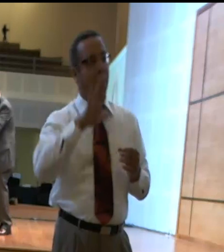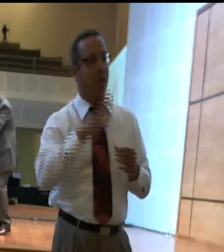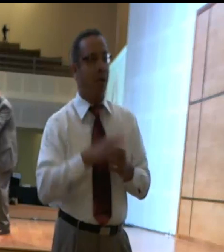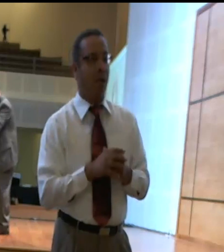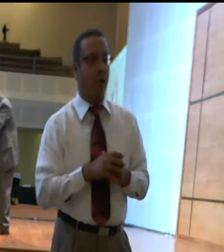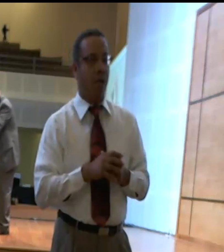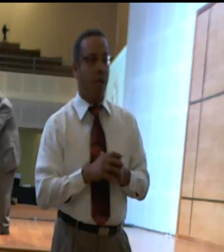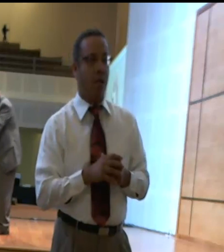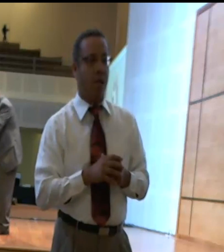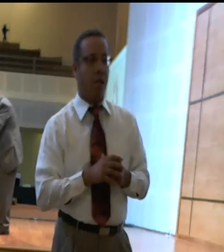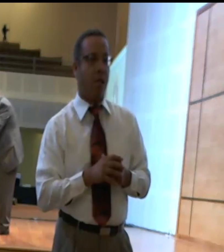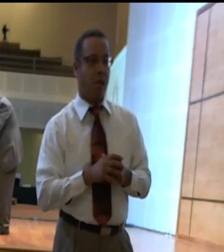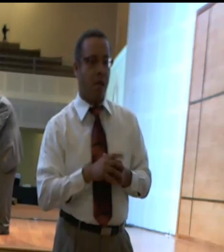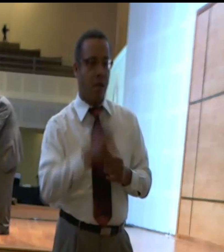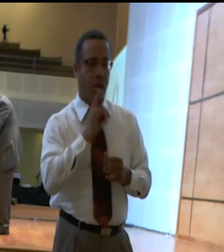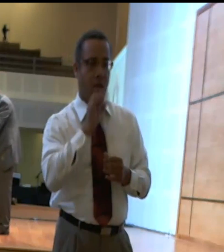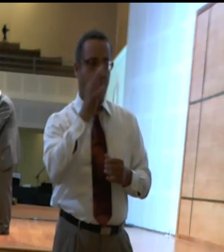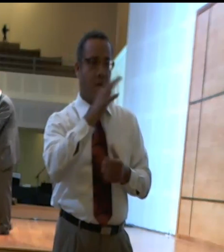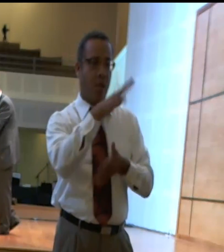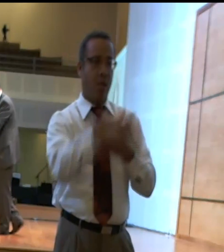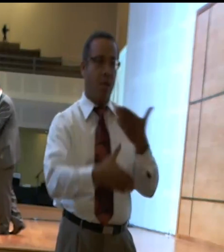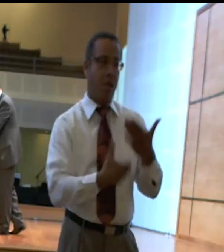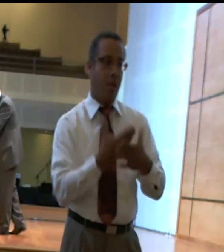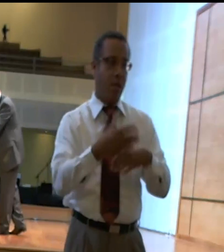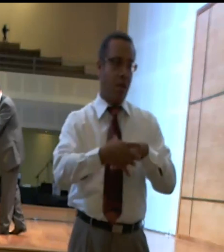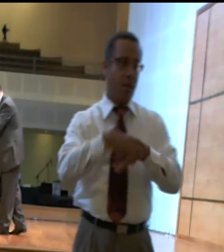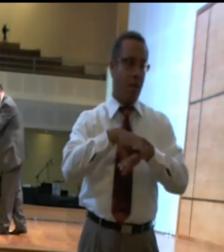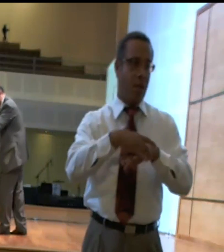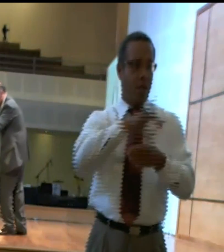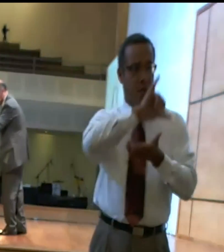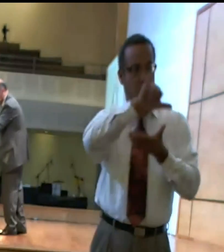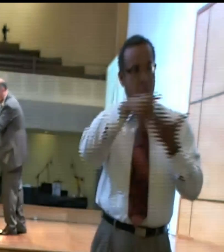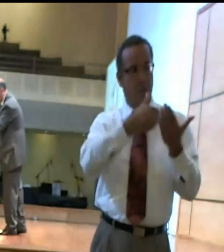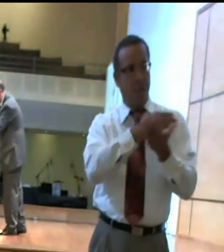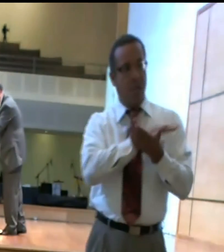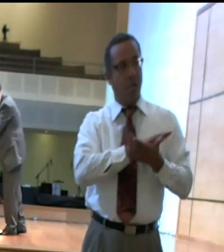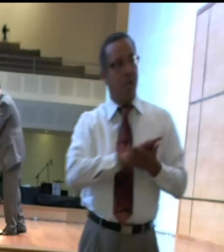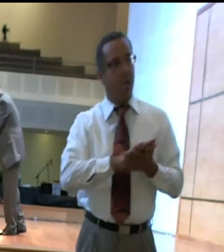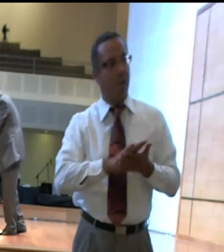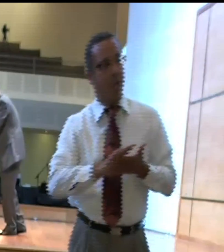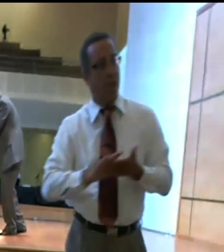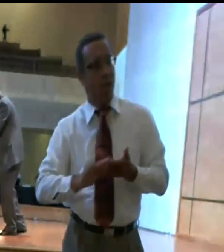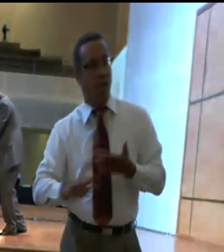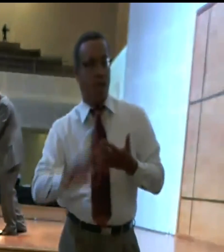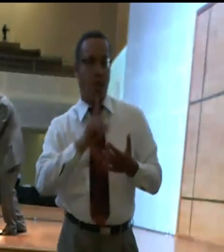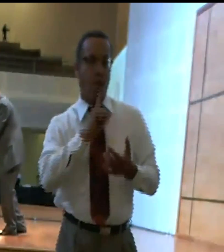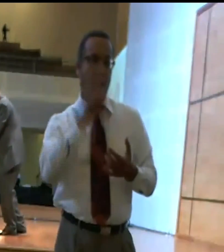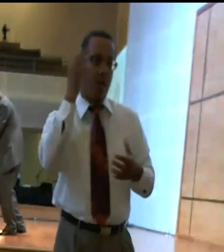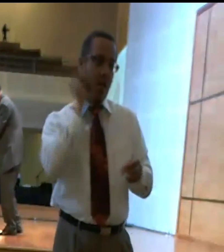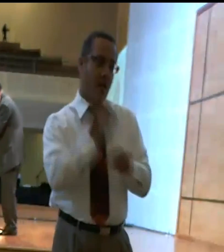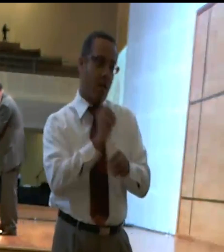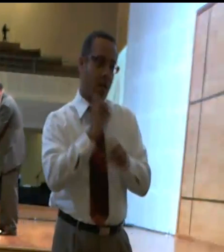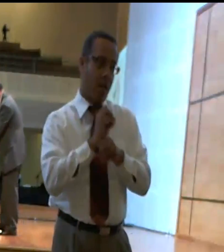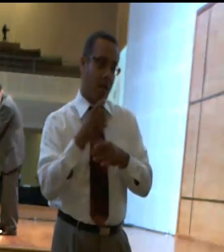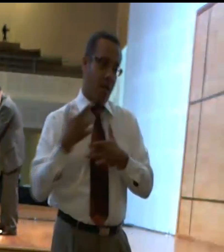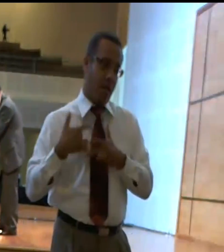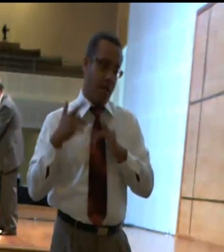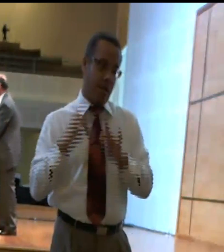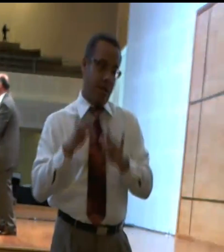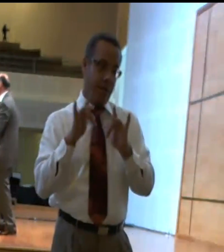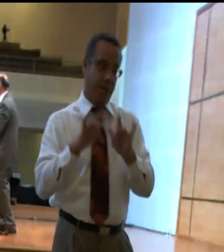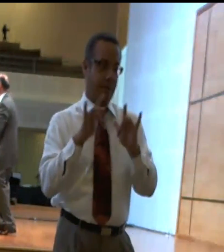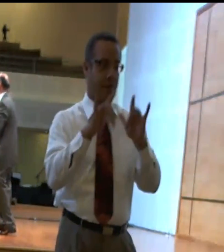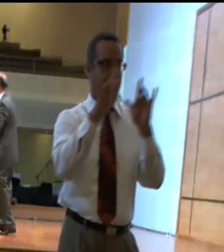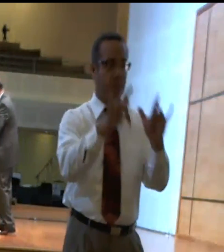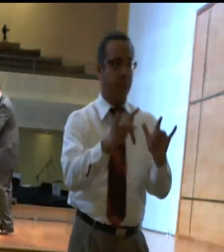Dios. Hay vanidad que se hace sobre la tierra, que hay justos a quienes sucede como si hicieran obras de impíos, y hay